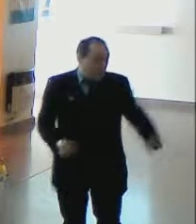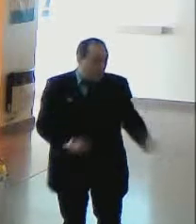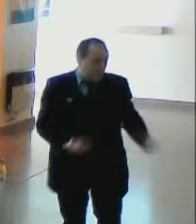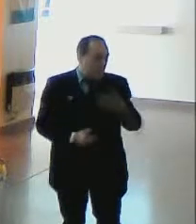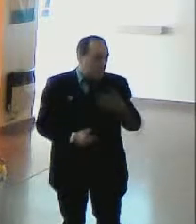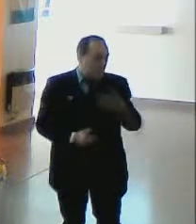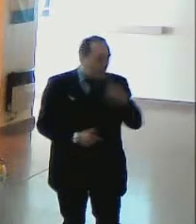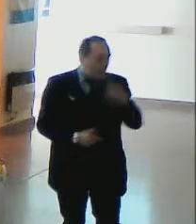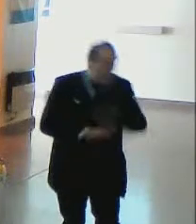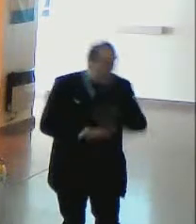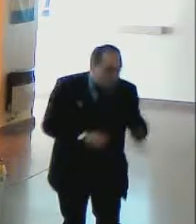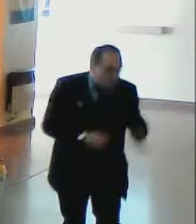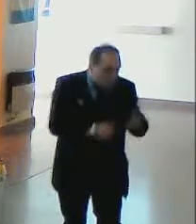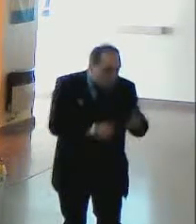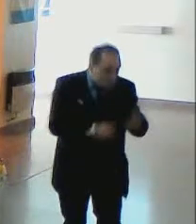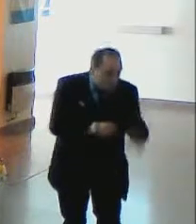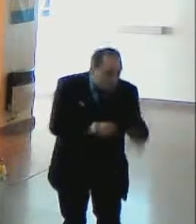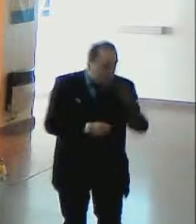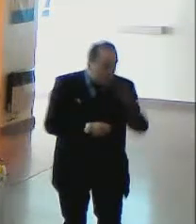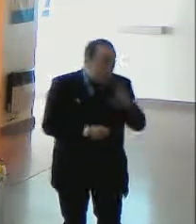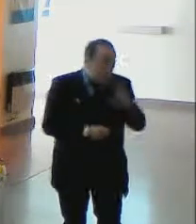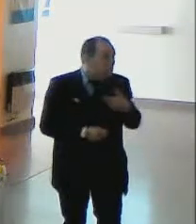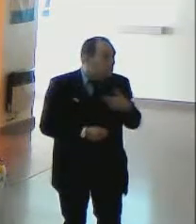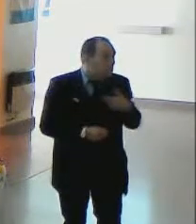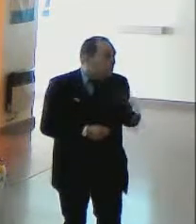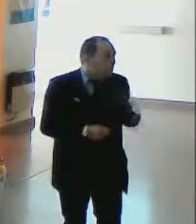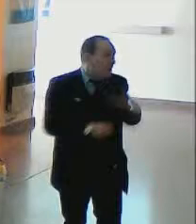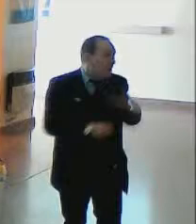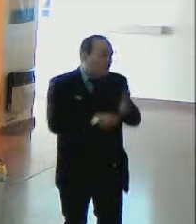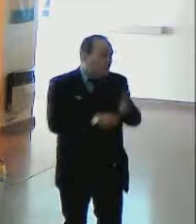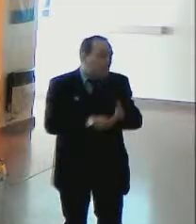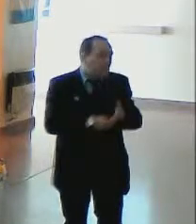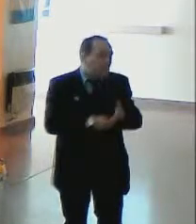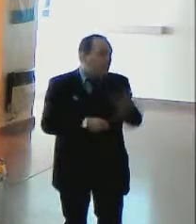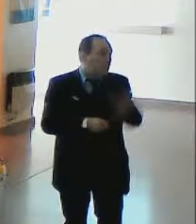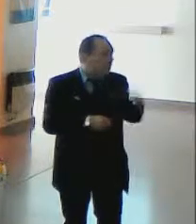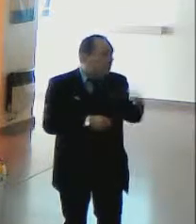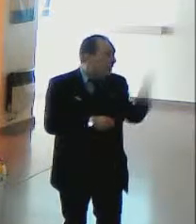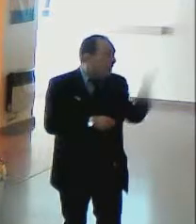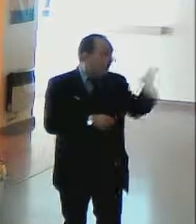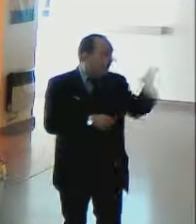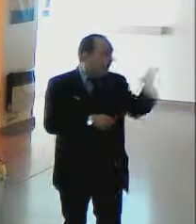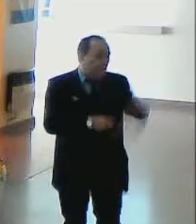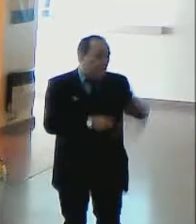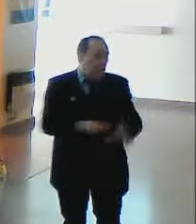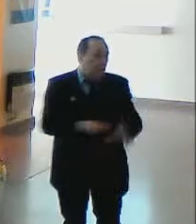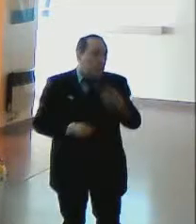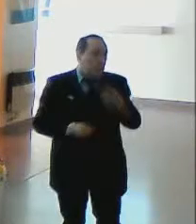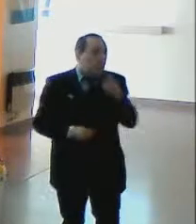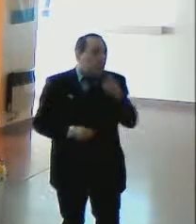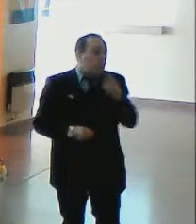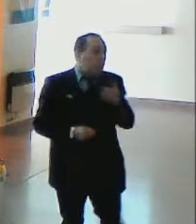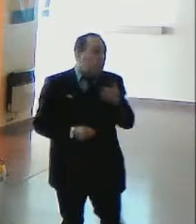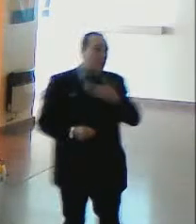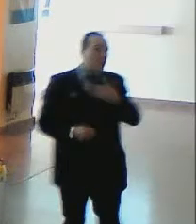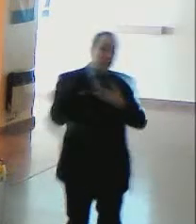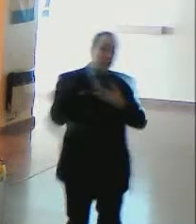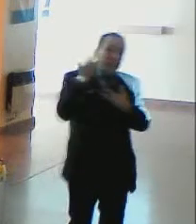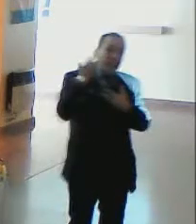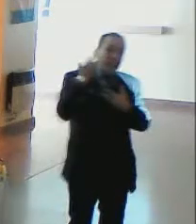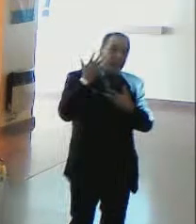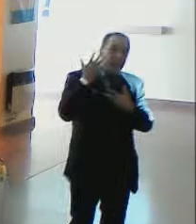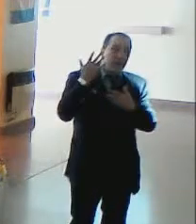veía cosas en la pared y mi mamá me decía, no, yo no sabía que no. Entonces yo, como había